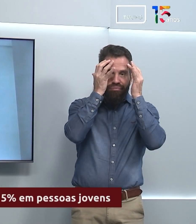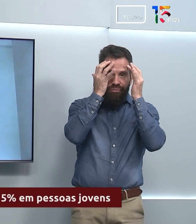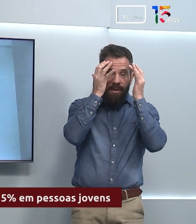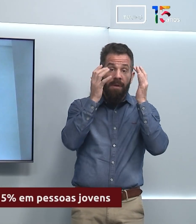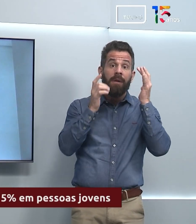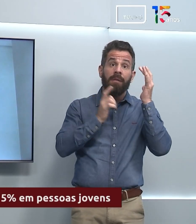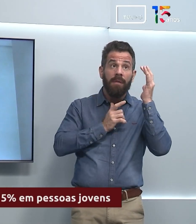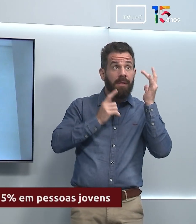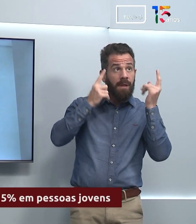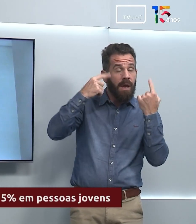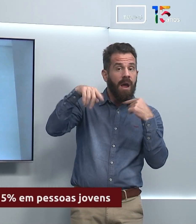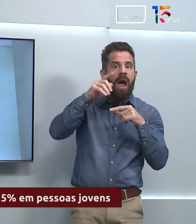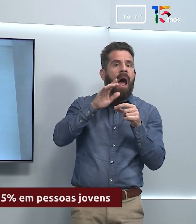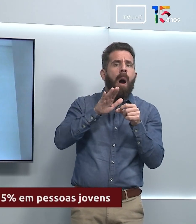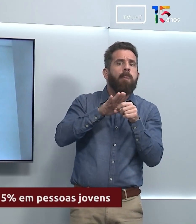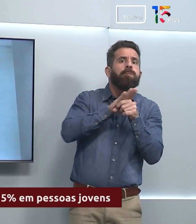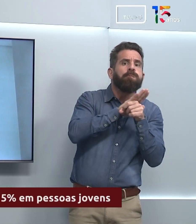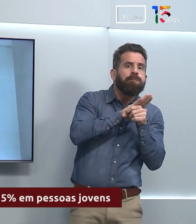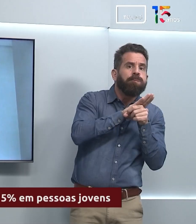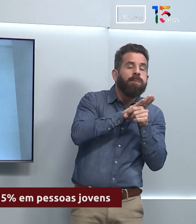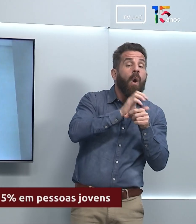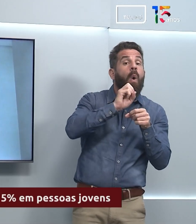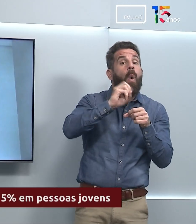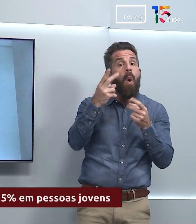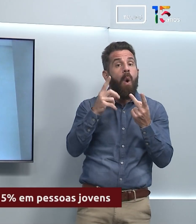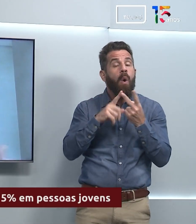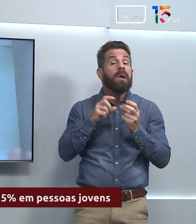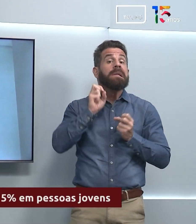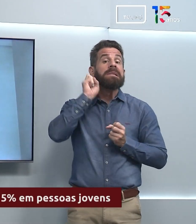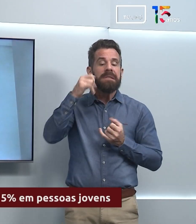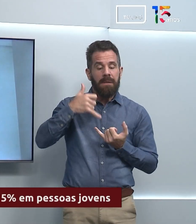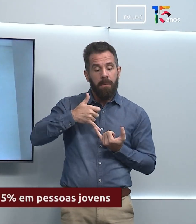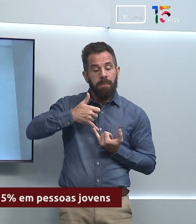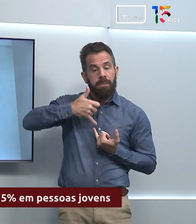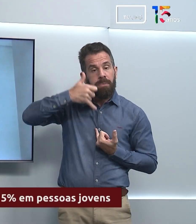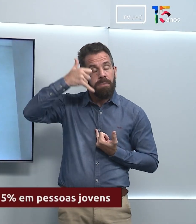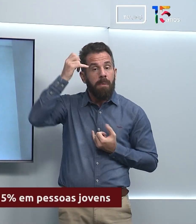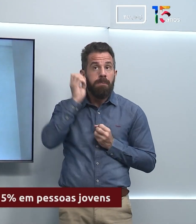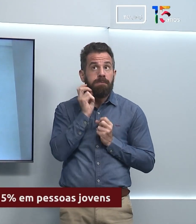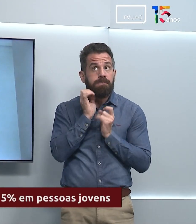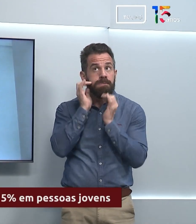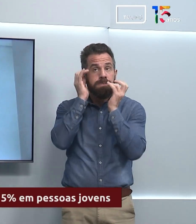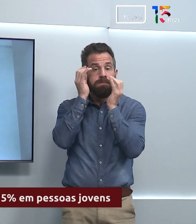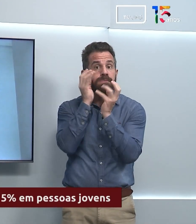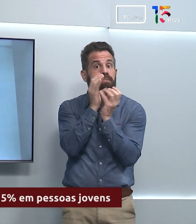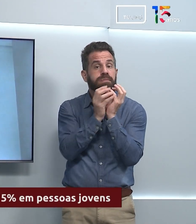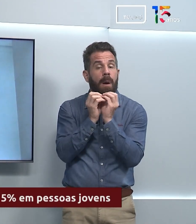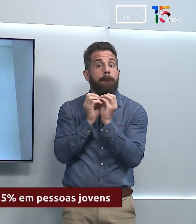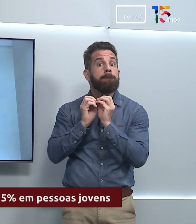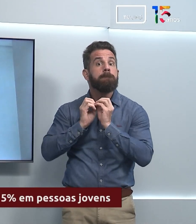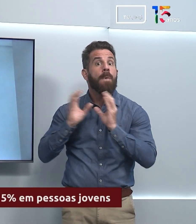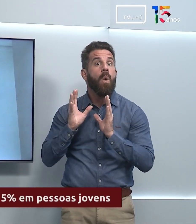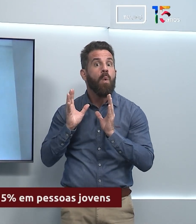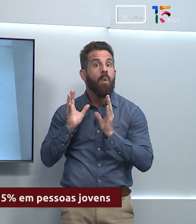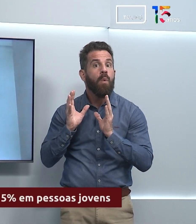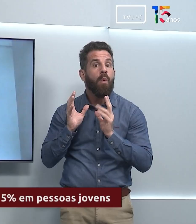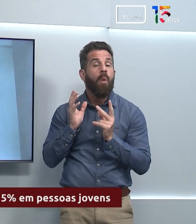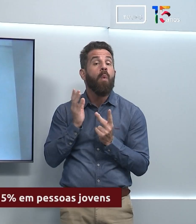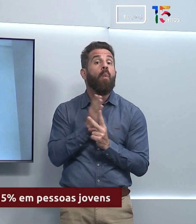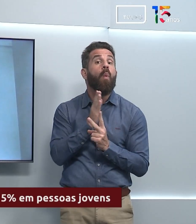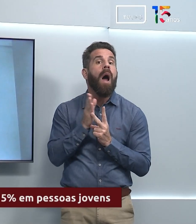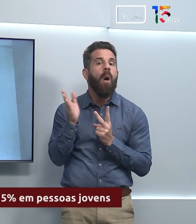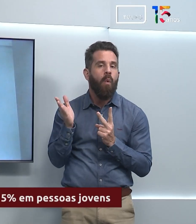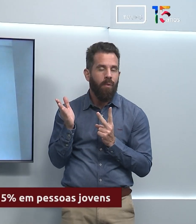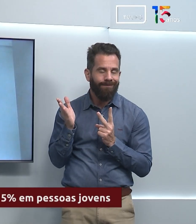Né? Então, somente a tomografia de crânio vai poder diferenciar esses dois tipos de AVC e fazer com que a gente indique o